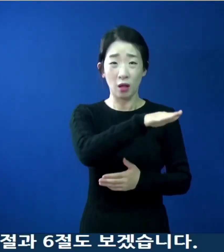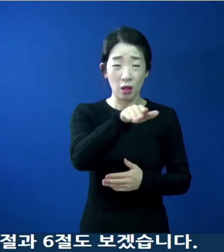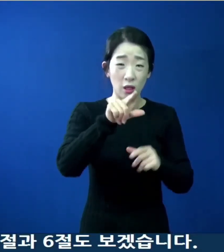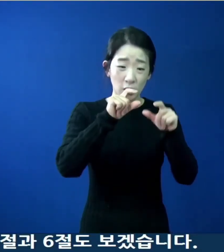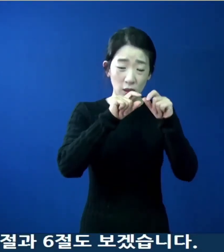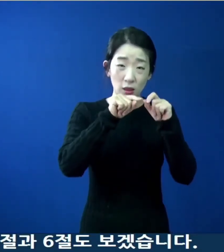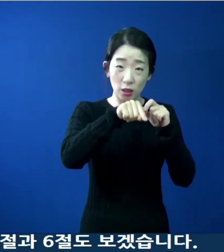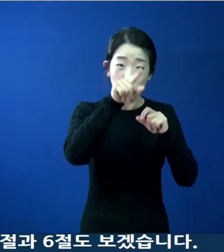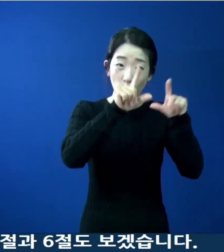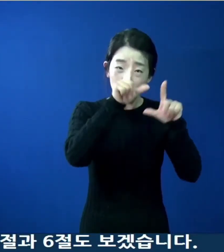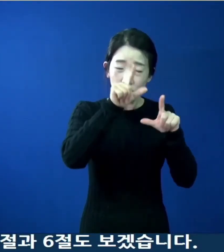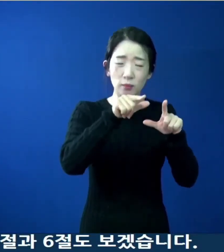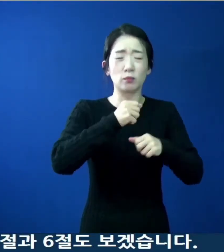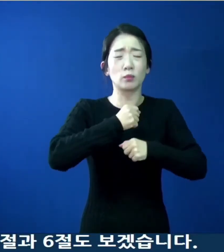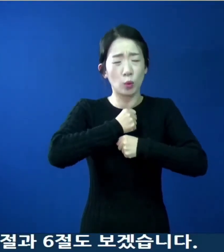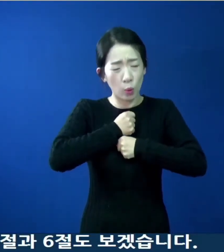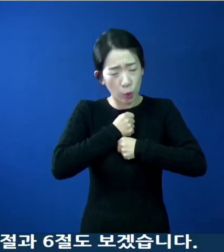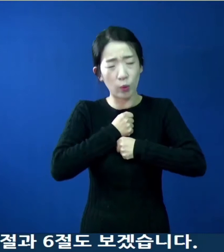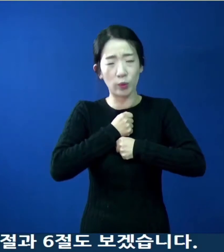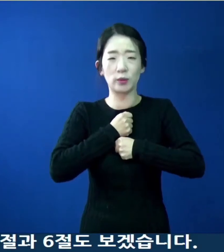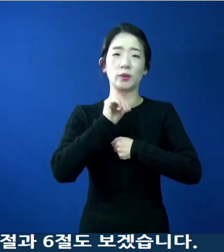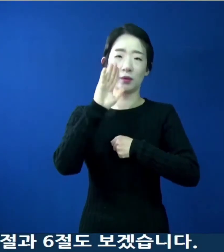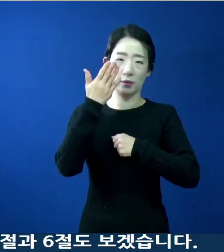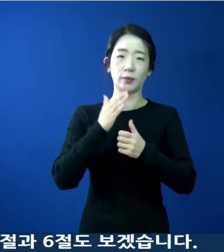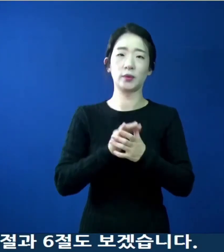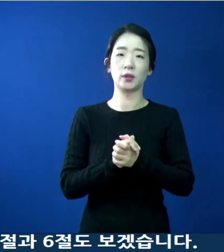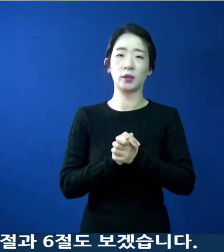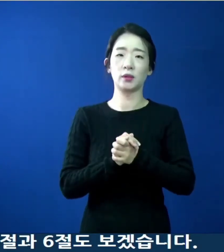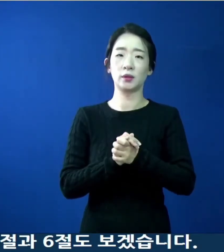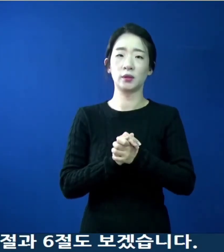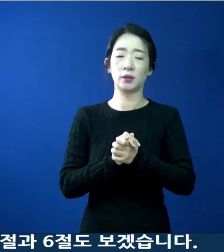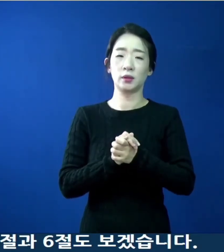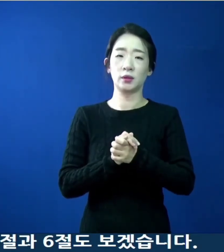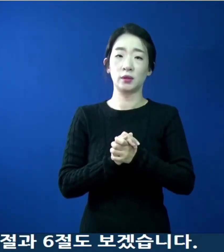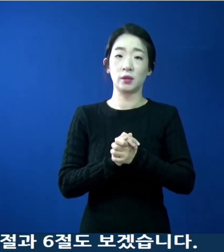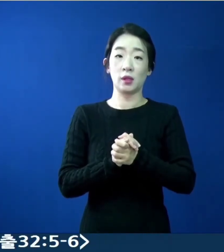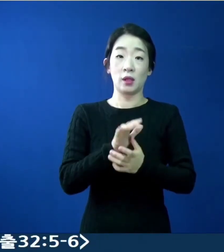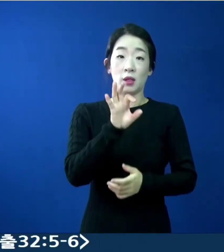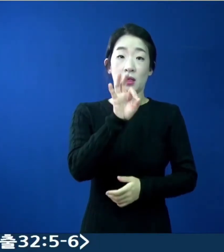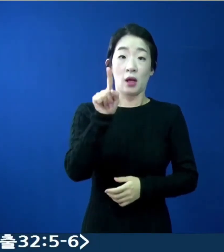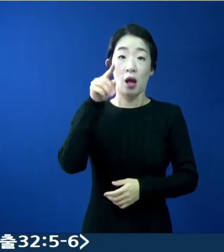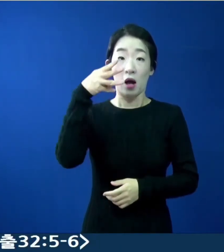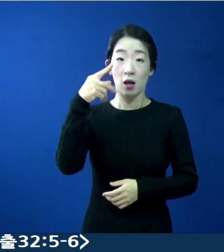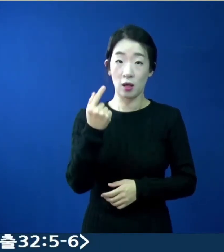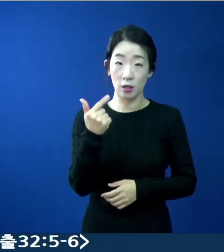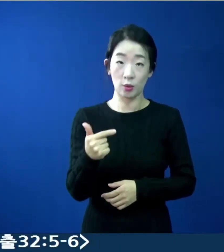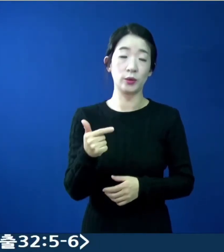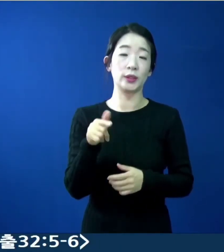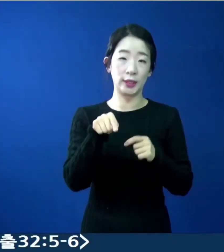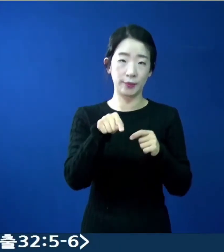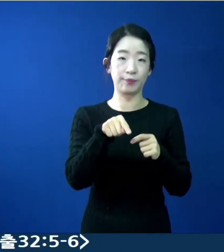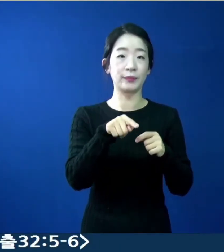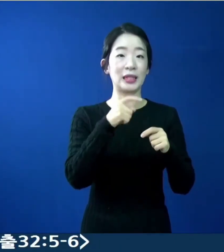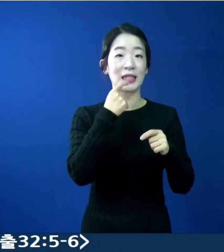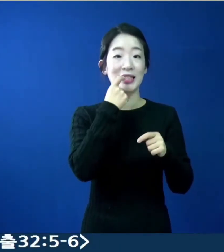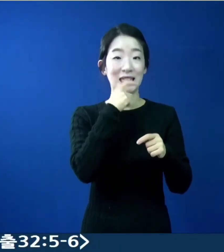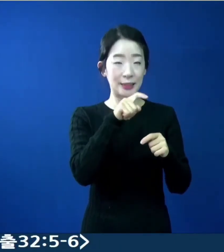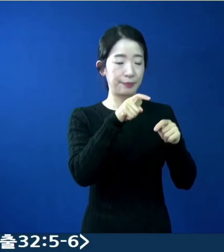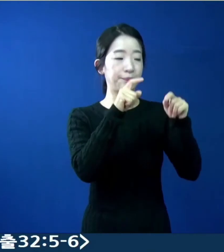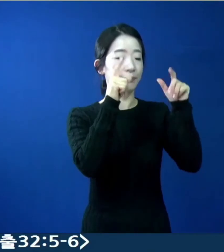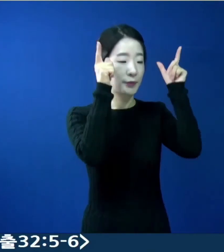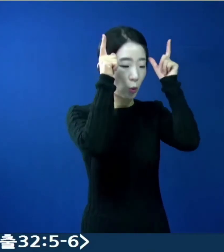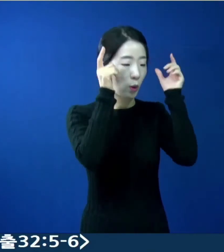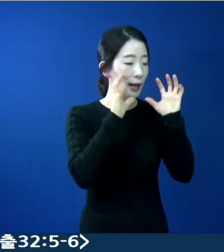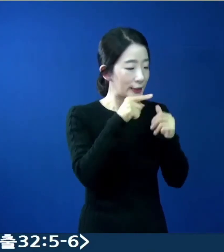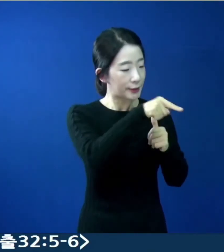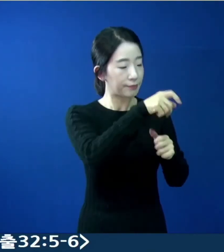될 우상 숭배의 모습입니다. 아론이 금송아지를 이렇게 만든 다음날